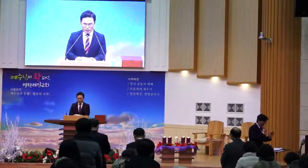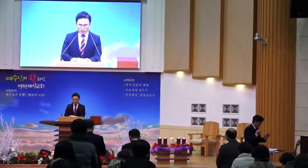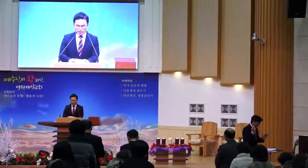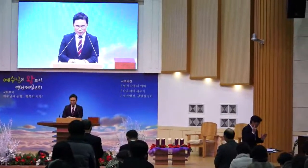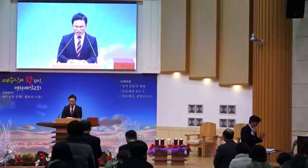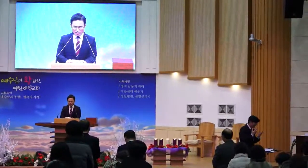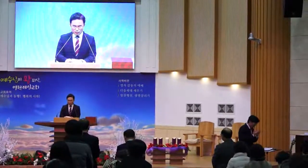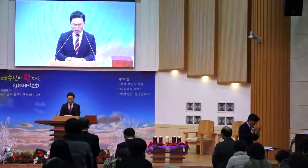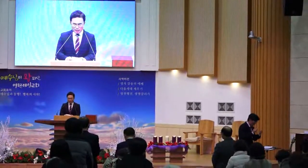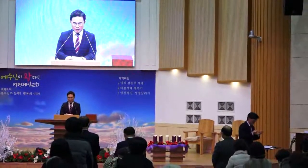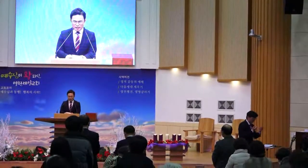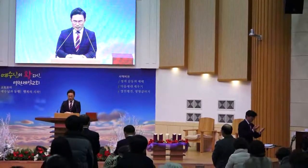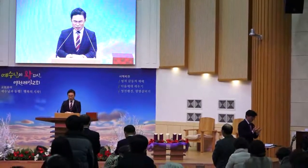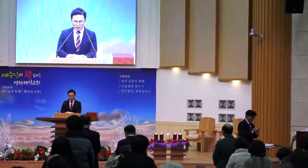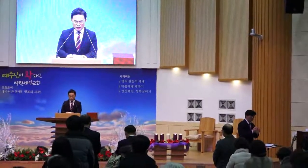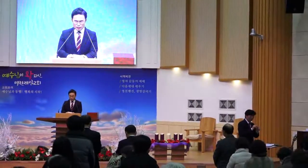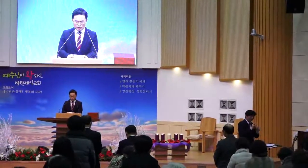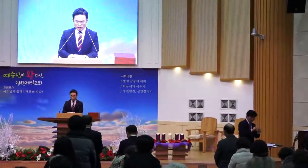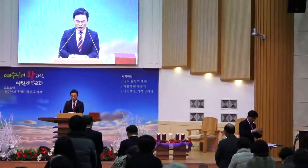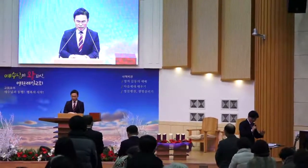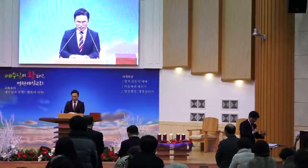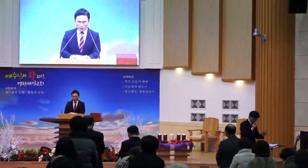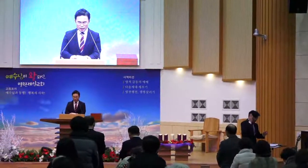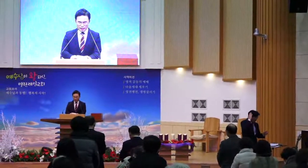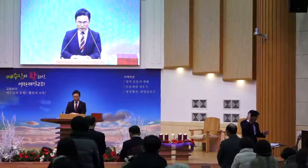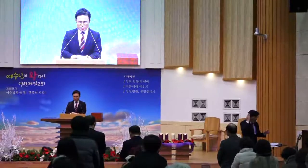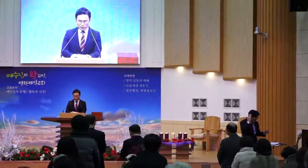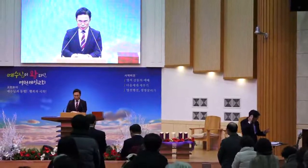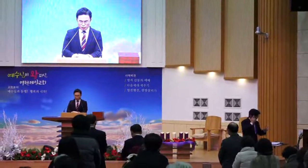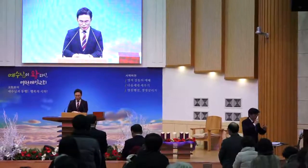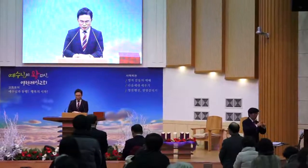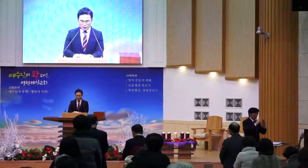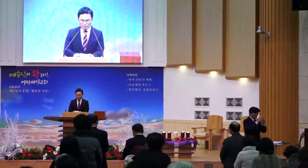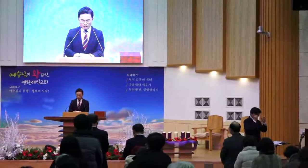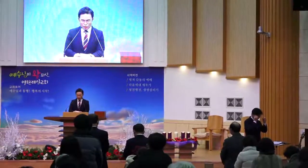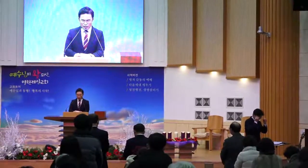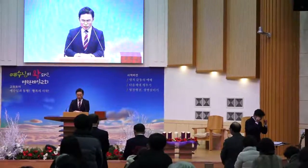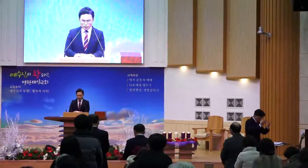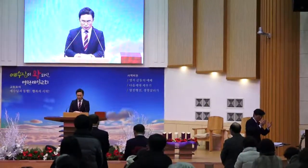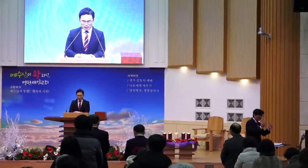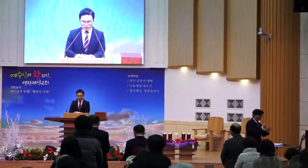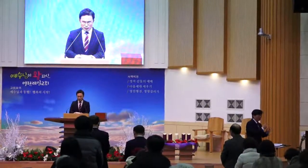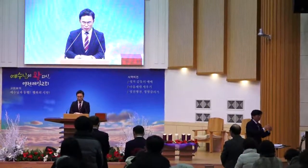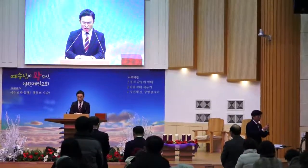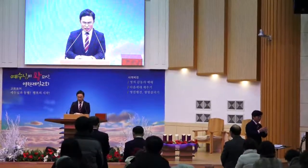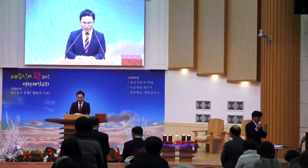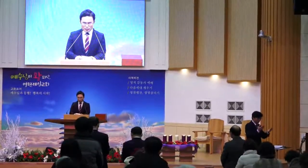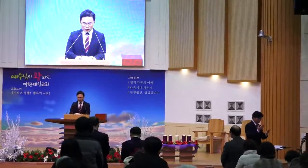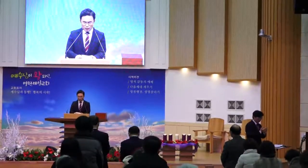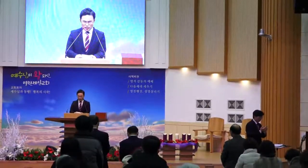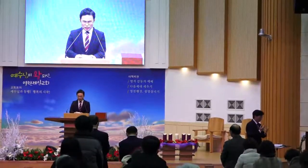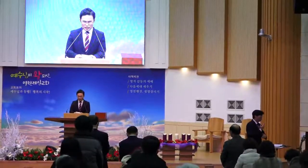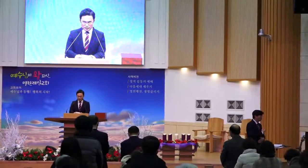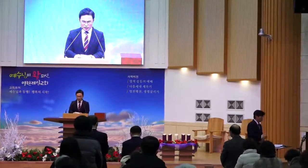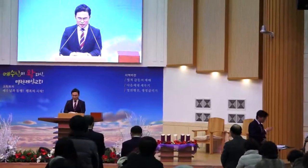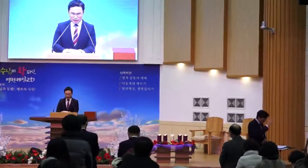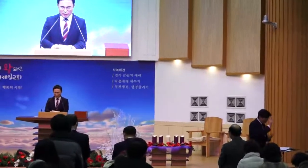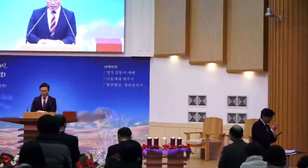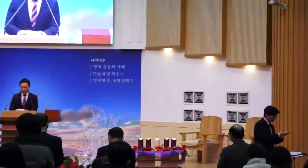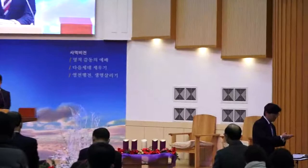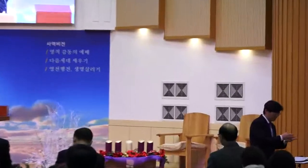이 영천시가 한국교회가 새로워질 수 있도록 인도하여 주시옵소서. 우리 가운데 육신의 질병과 고통 가운데